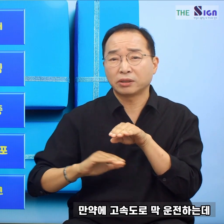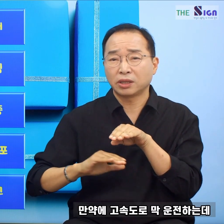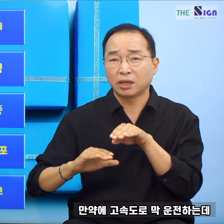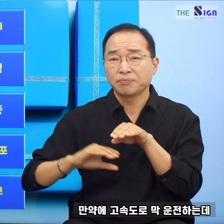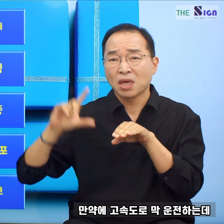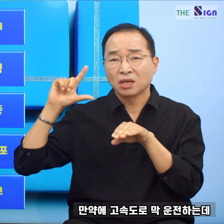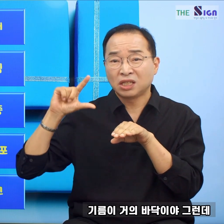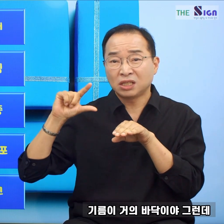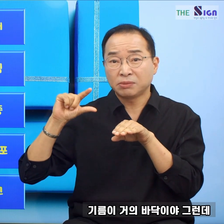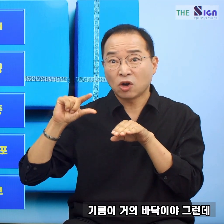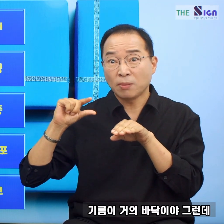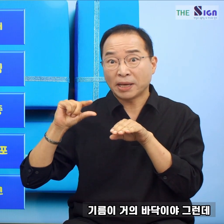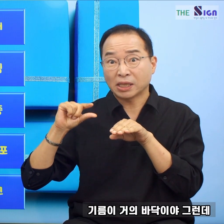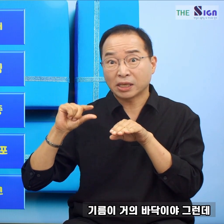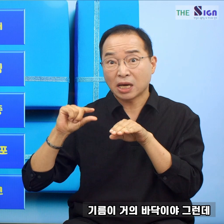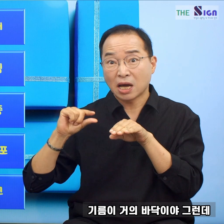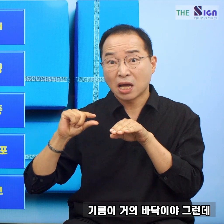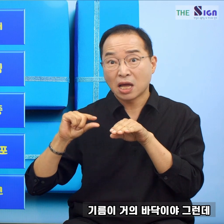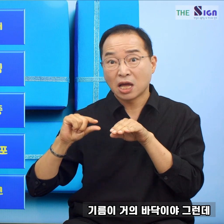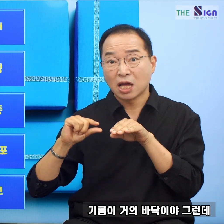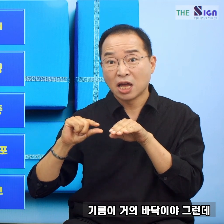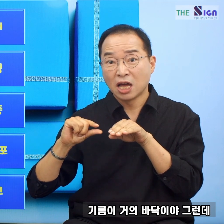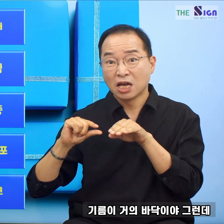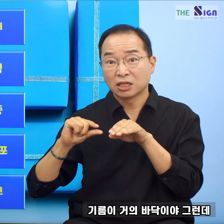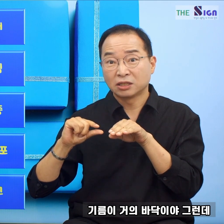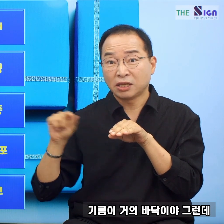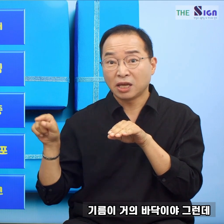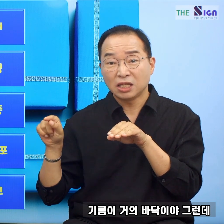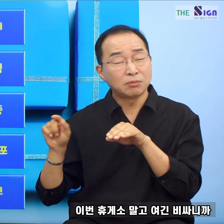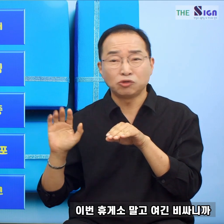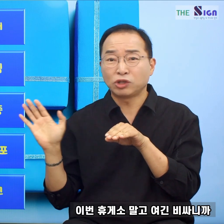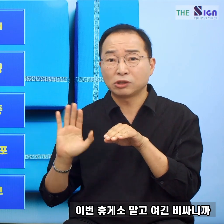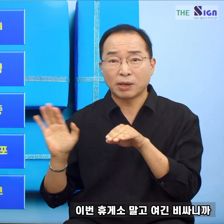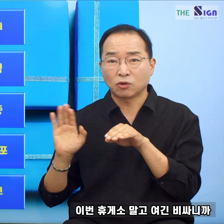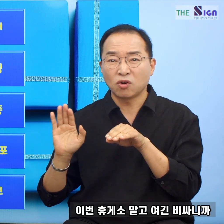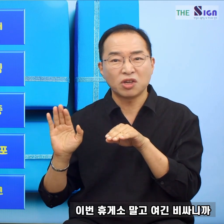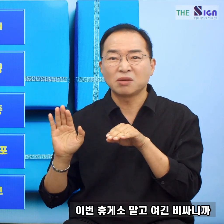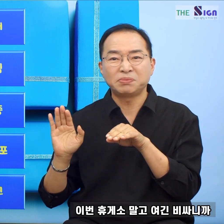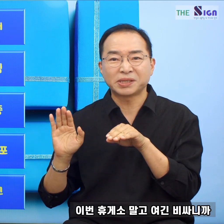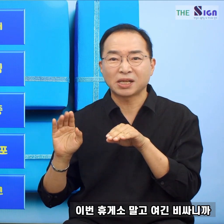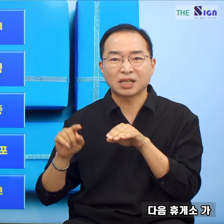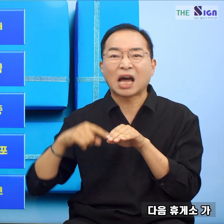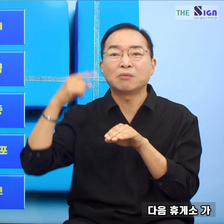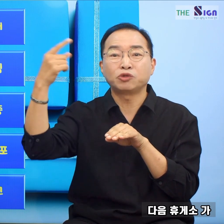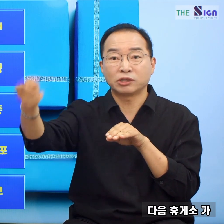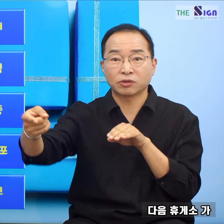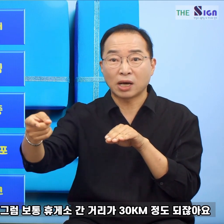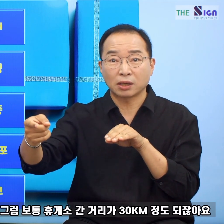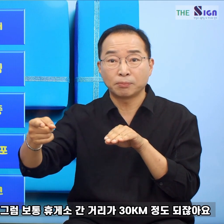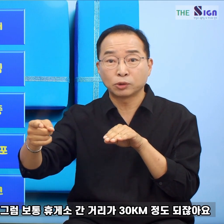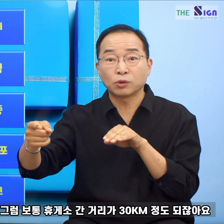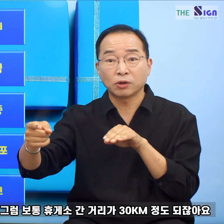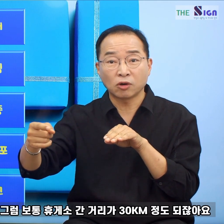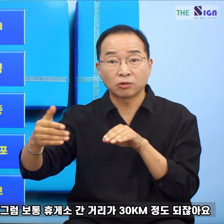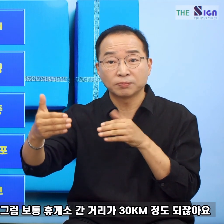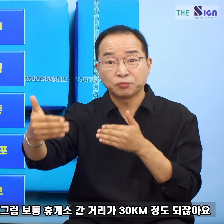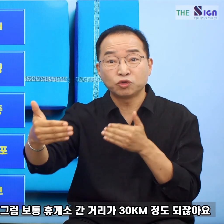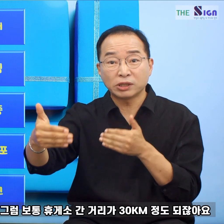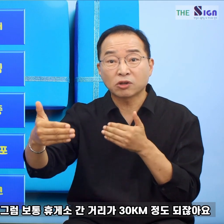운전하는데 기름이 거의 바닥이야. 근데 이번 휴게소 말고 여긴 비싸니까 다음 휴게소 가. 그럼 보통 휴게소